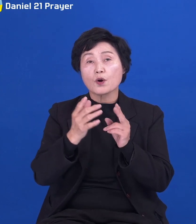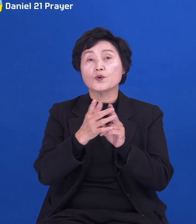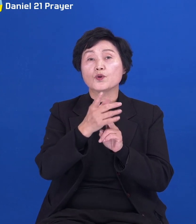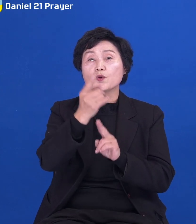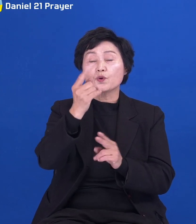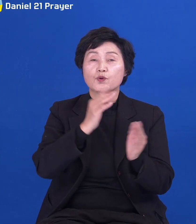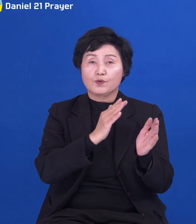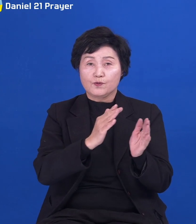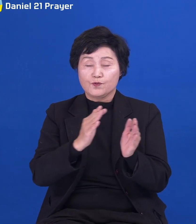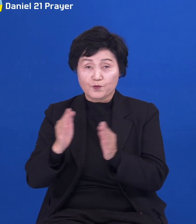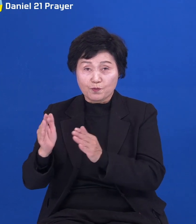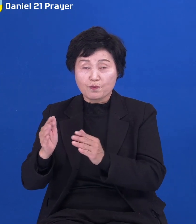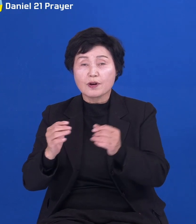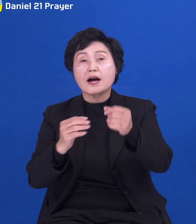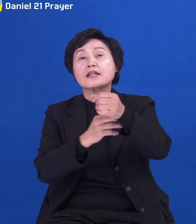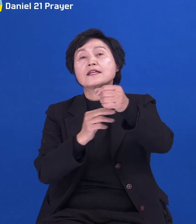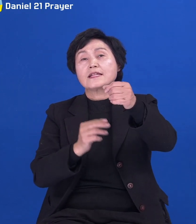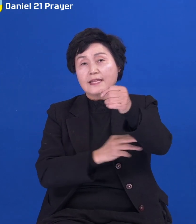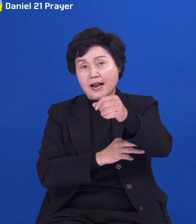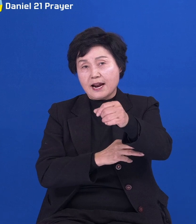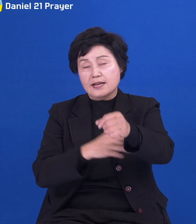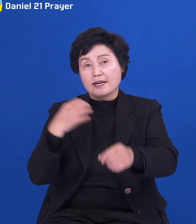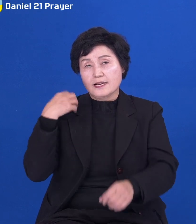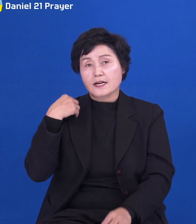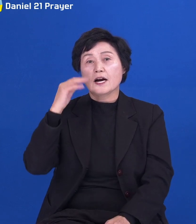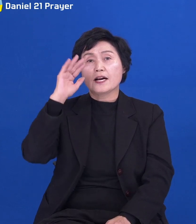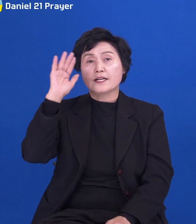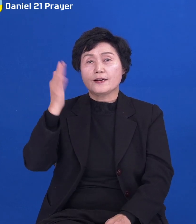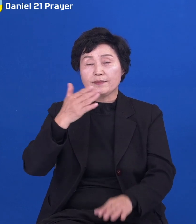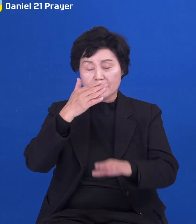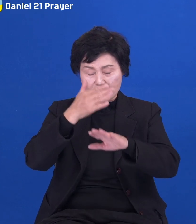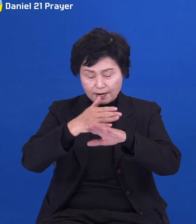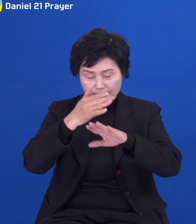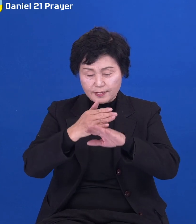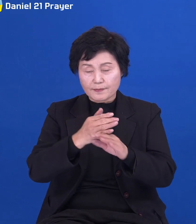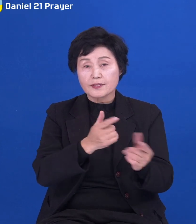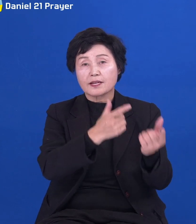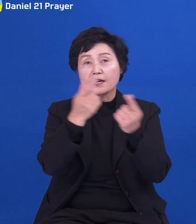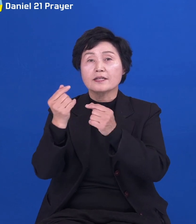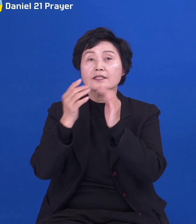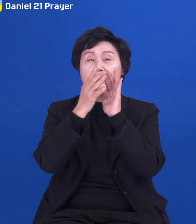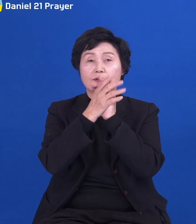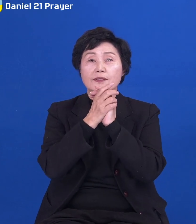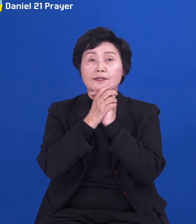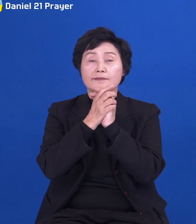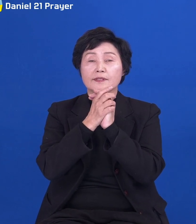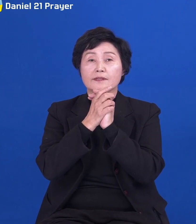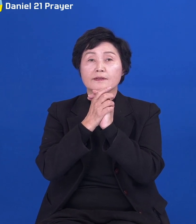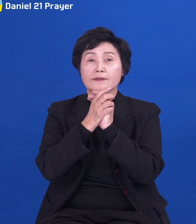귀한 징검다리가 될 것입니다. 감사합니다. 기도하겠습니다.